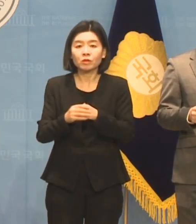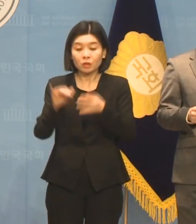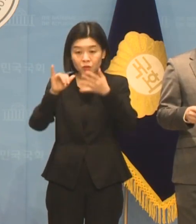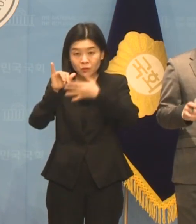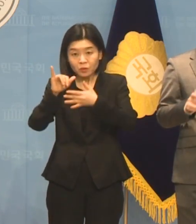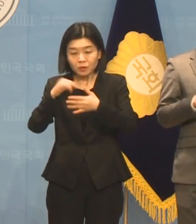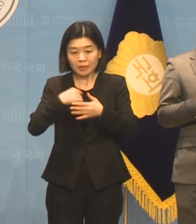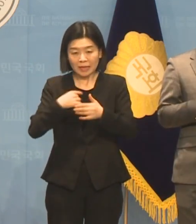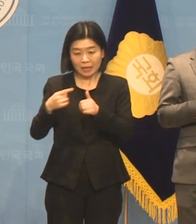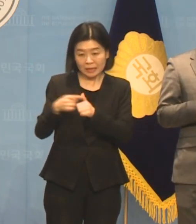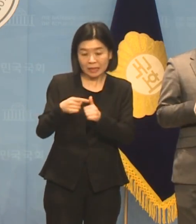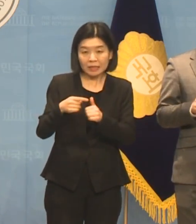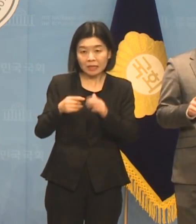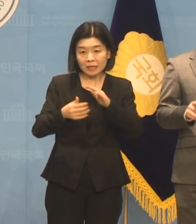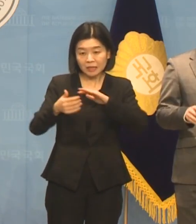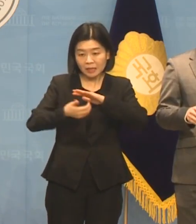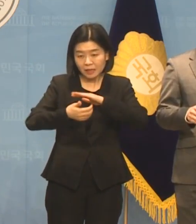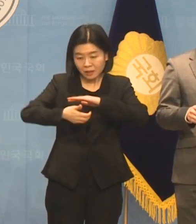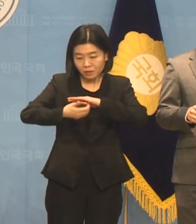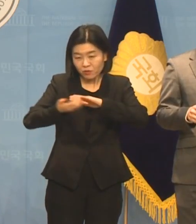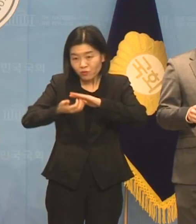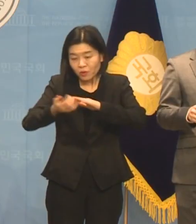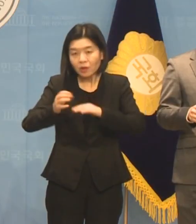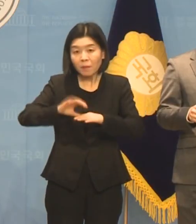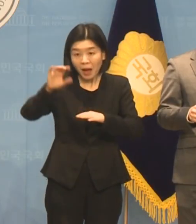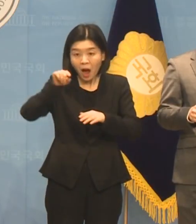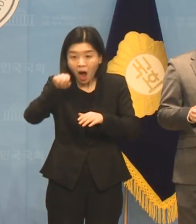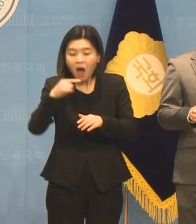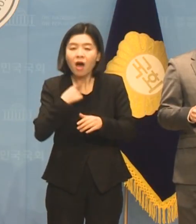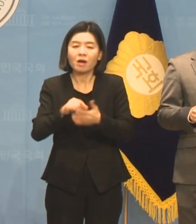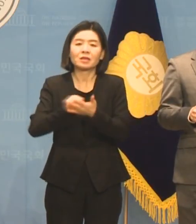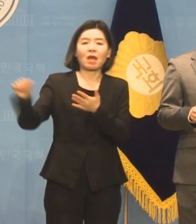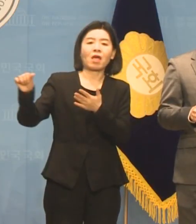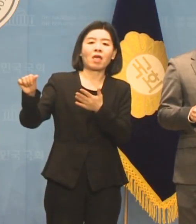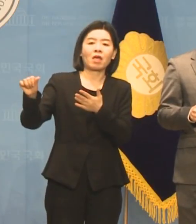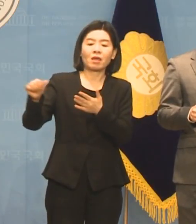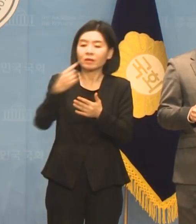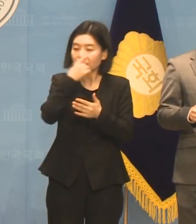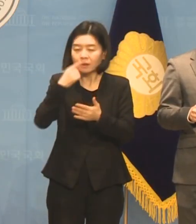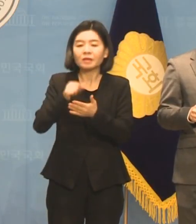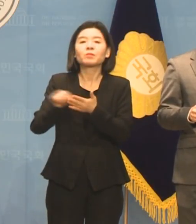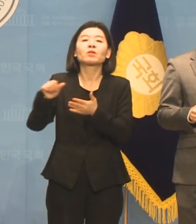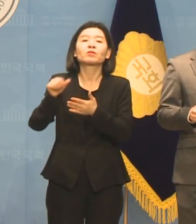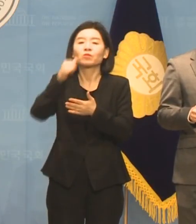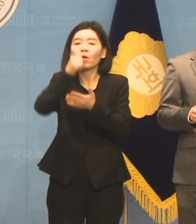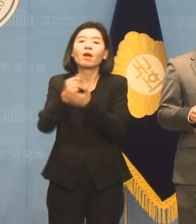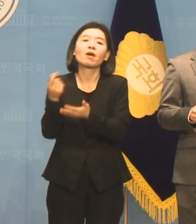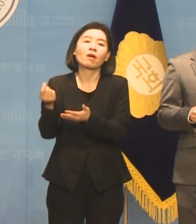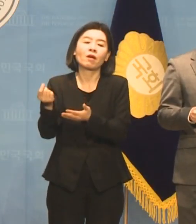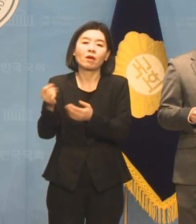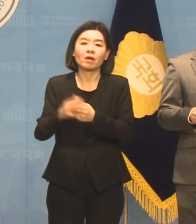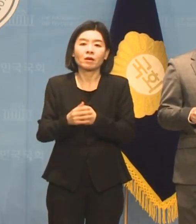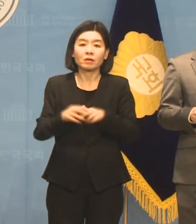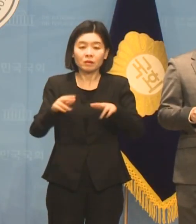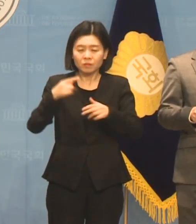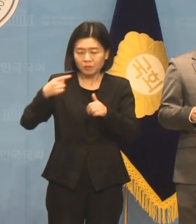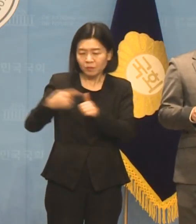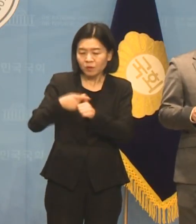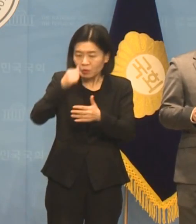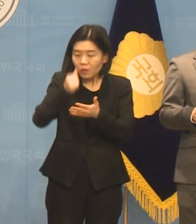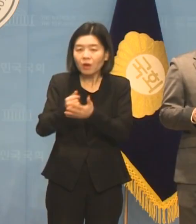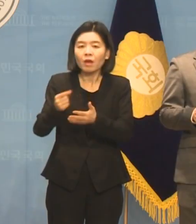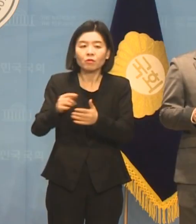등 증거인멸 정황도 드러나고 있습니다. 흉악범죄 예고 글을 온라인상에 게시하는 것도 우리 공동체를 위협하는 중대한 범죄 행위인